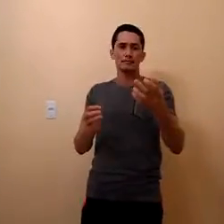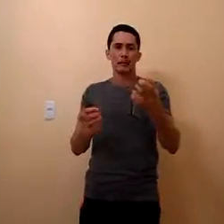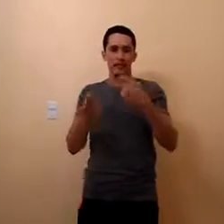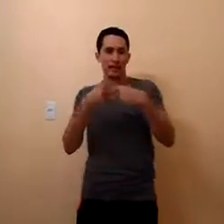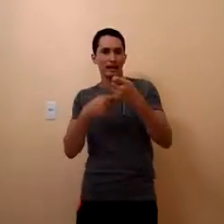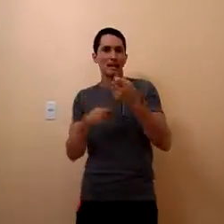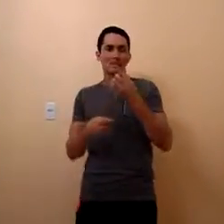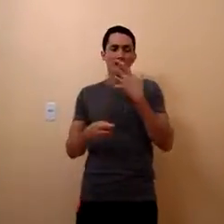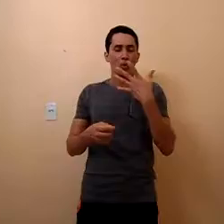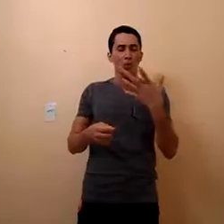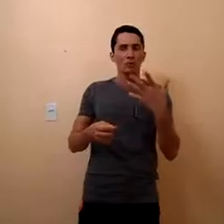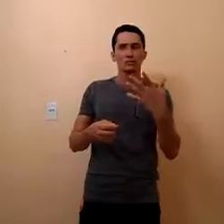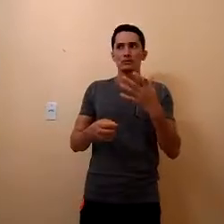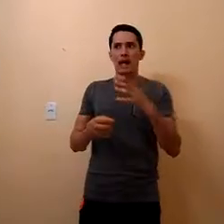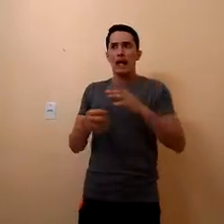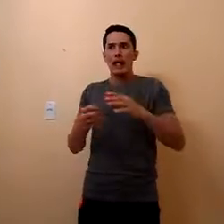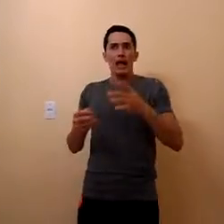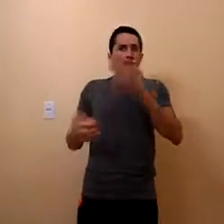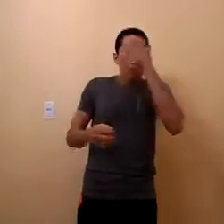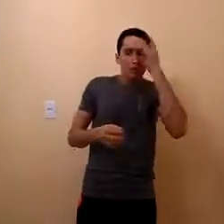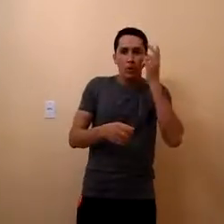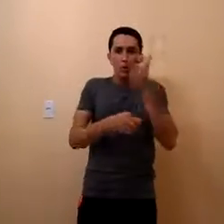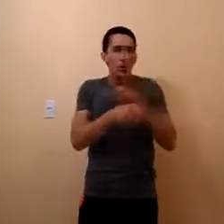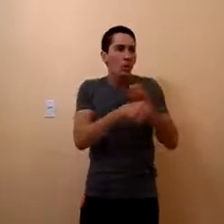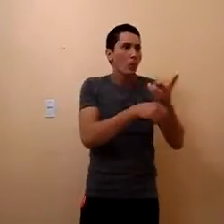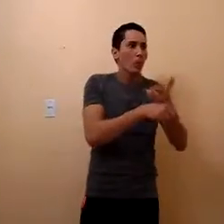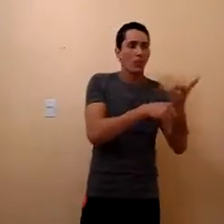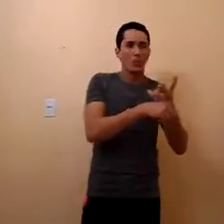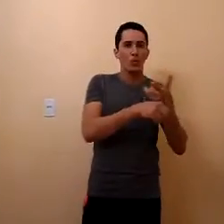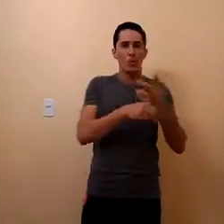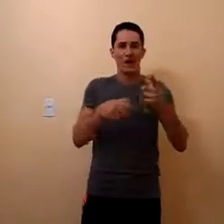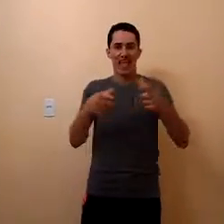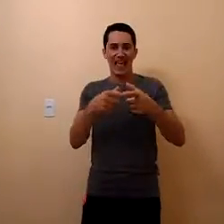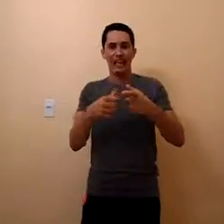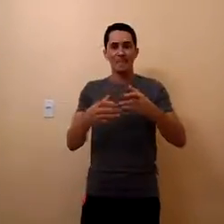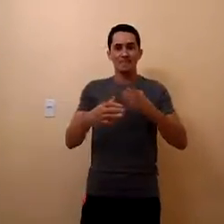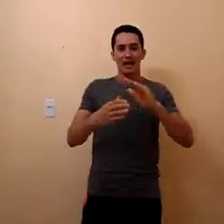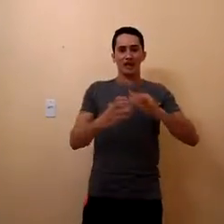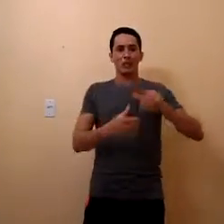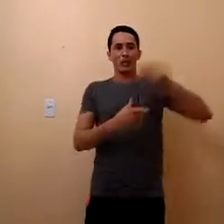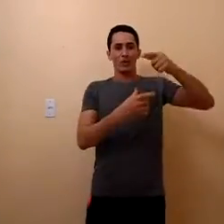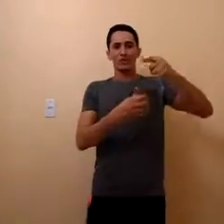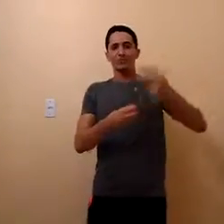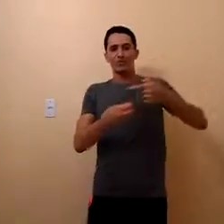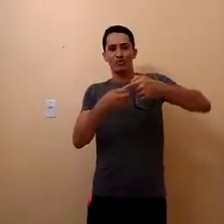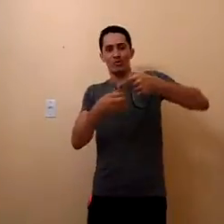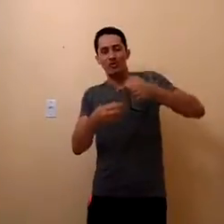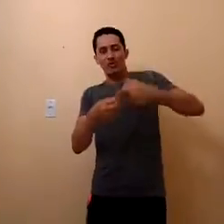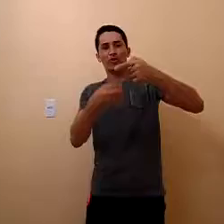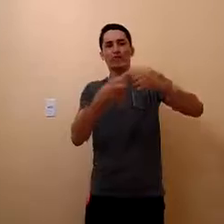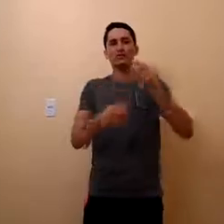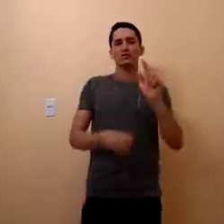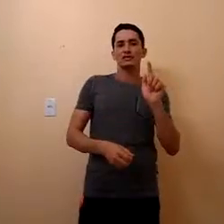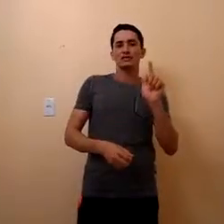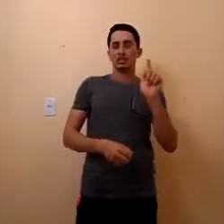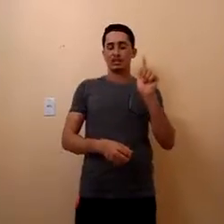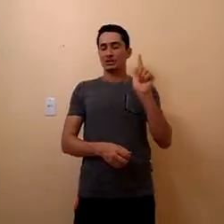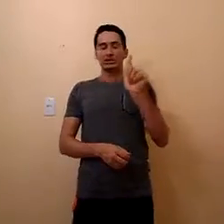Com o aumento da procura, esse posto teve que ampliar a capacidade. Mesmo assim, às vezes, o motorista precisa